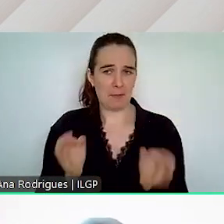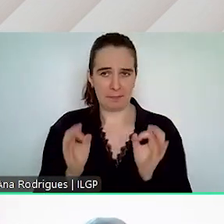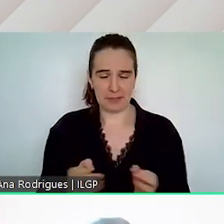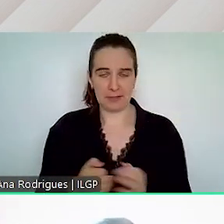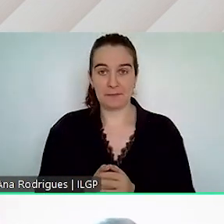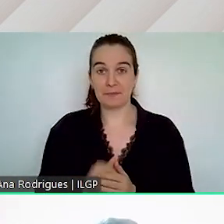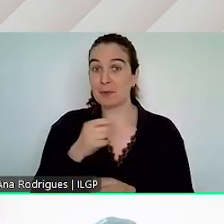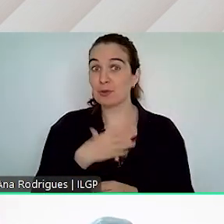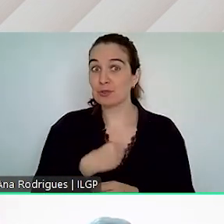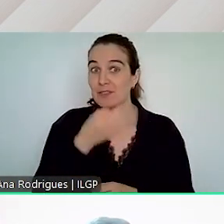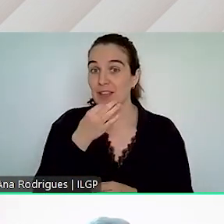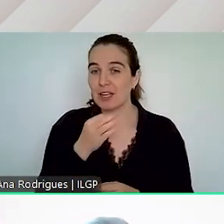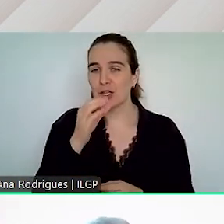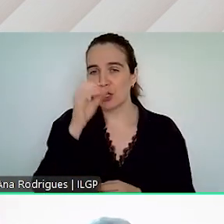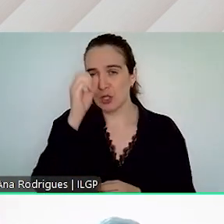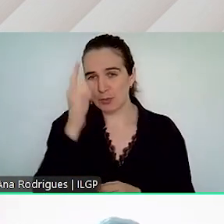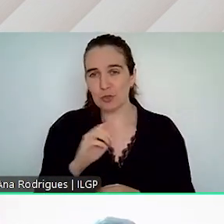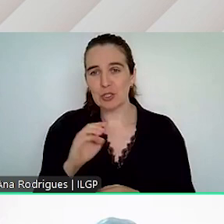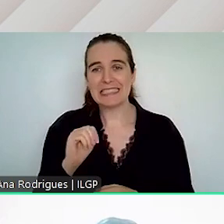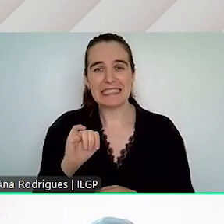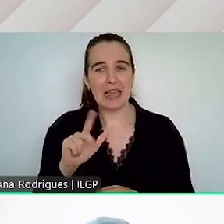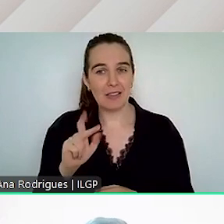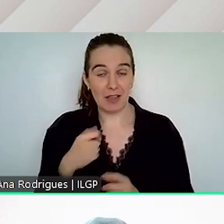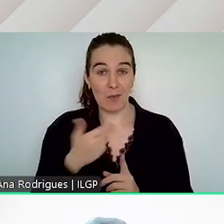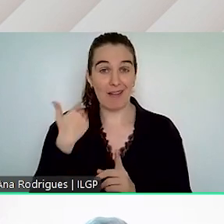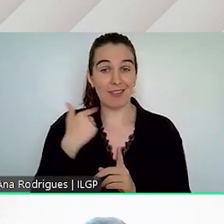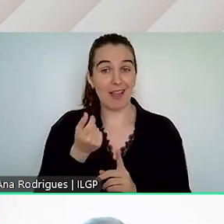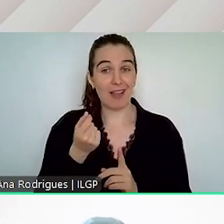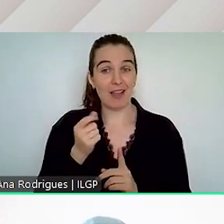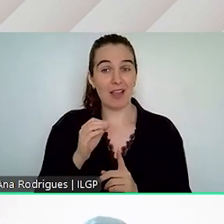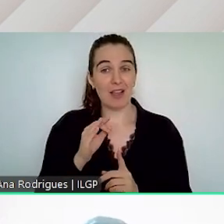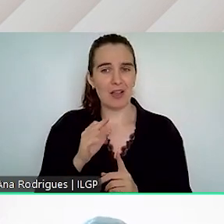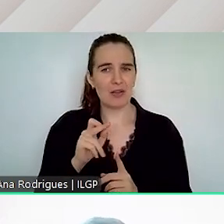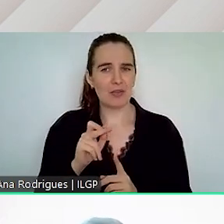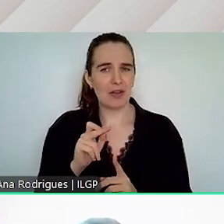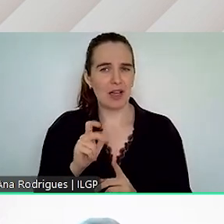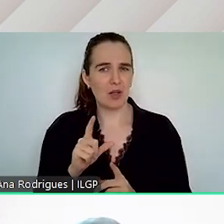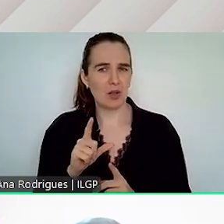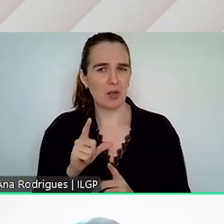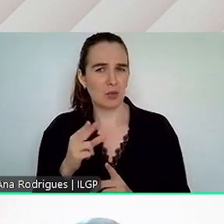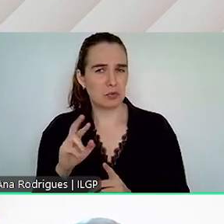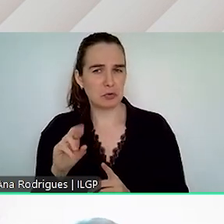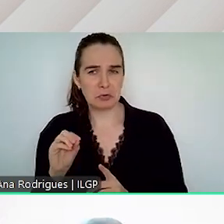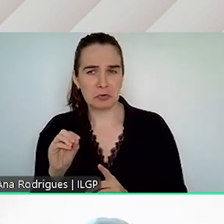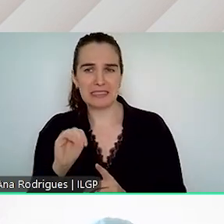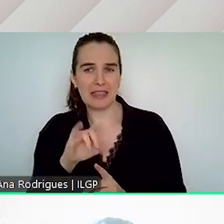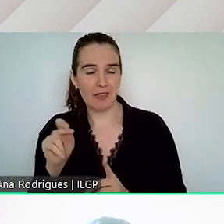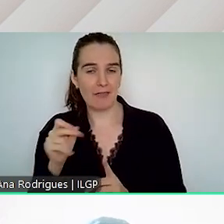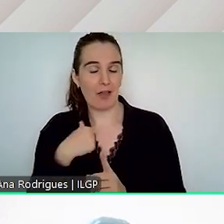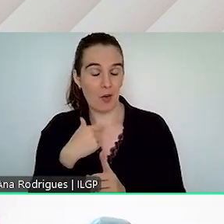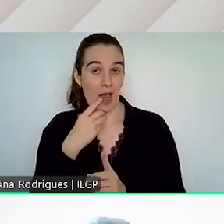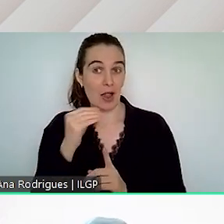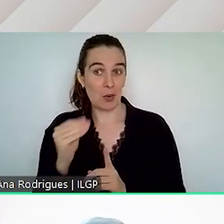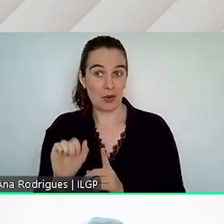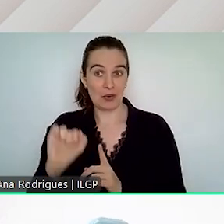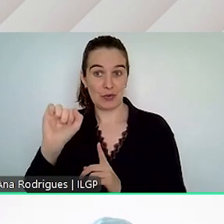o professor Farusto da Silva, porque eu tive o gosto de ainda ser aluno do professor Farusto da Silva no técnico. E como sabem, foi o primeiro